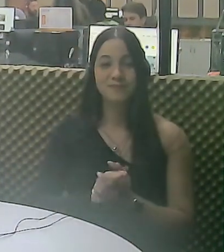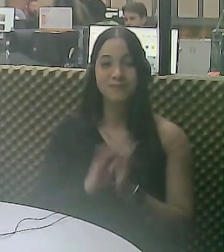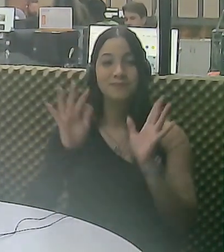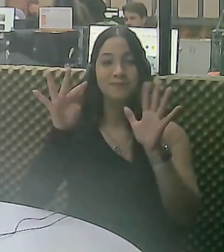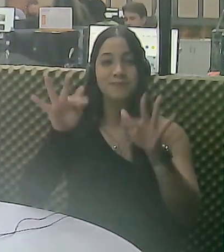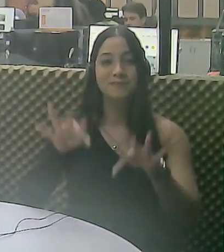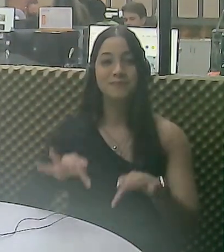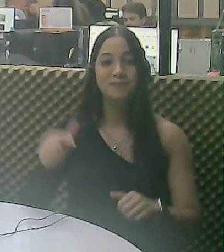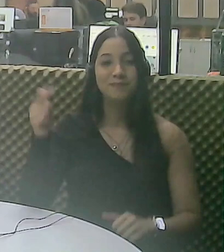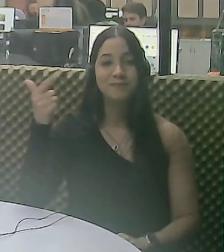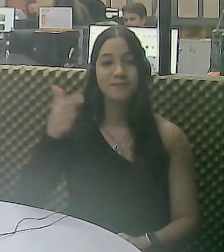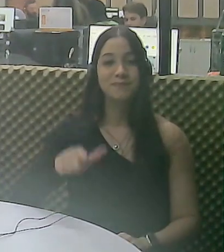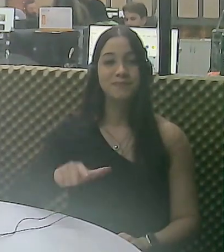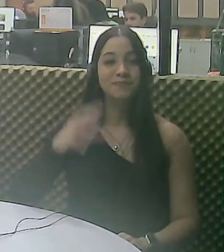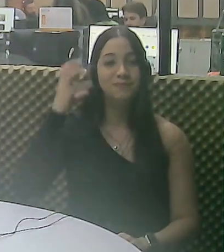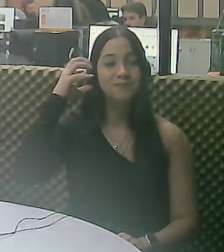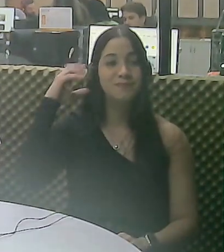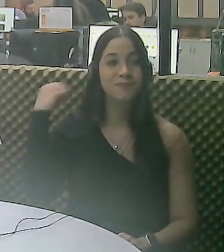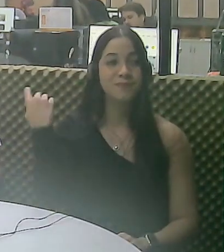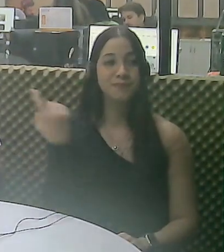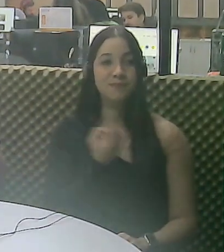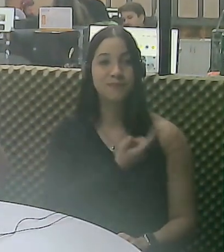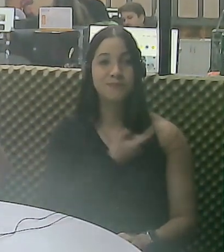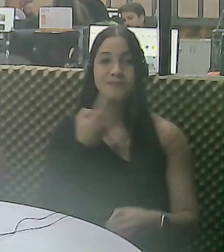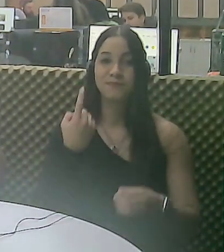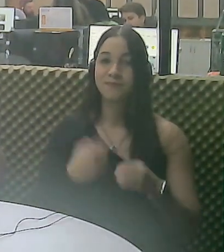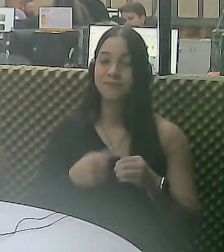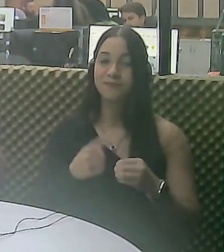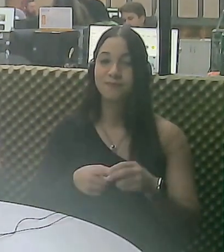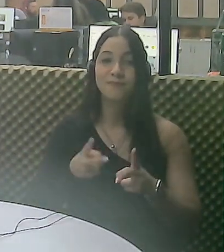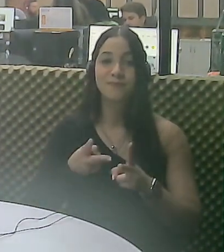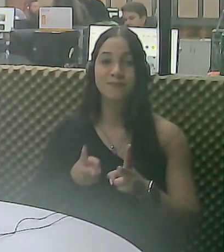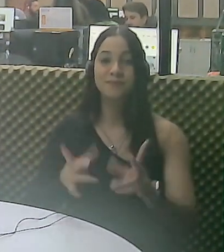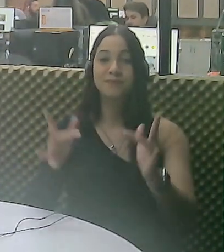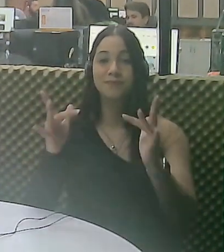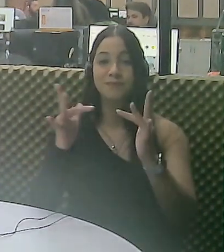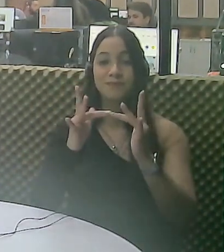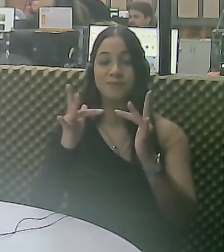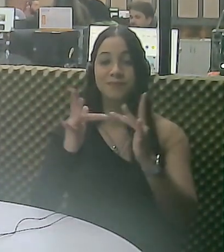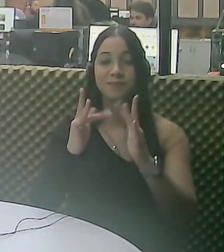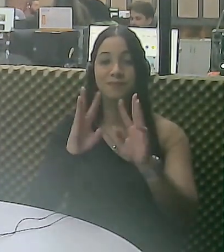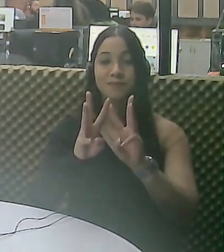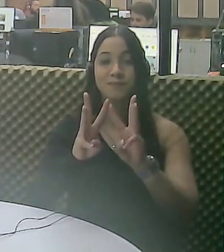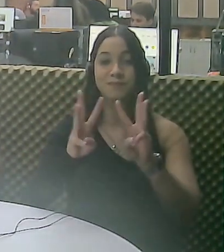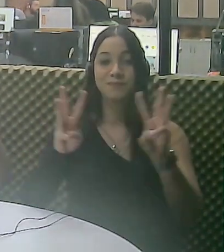próxima. Fica por aqui mais uma edição do programa da Rádio Nossa Cidade.